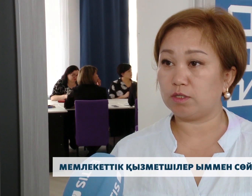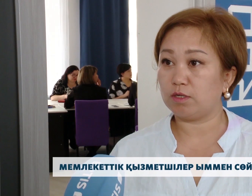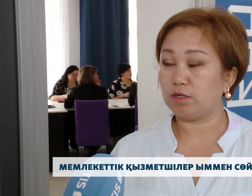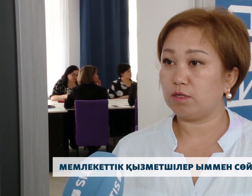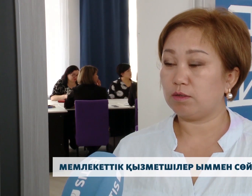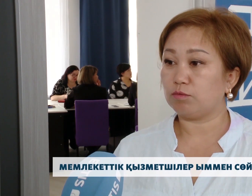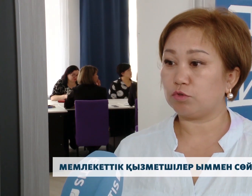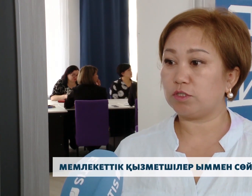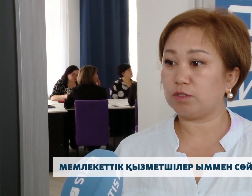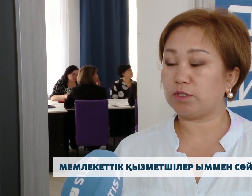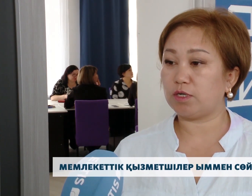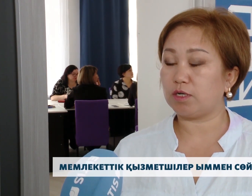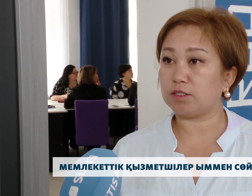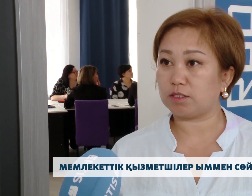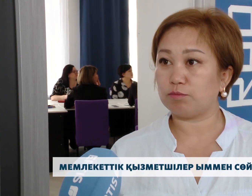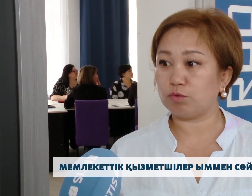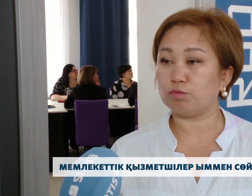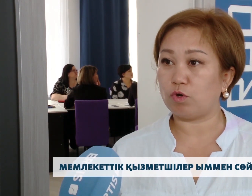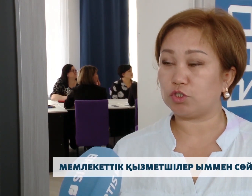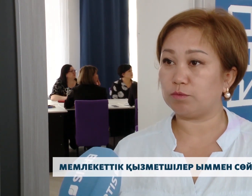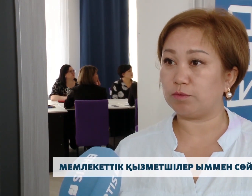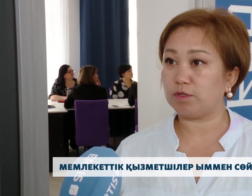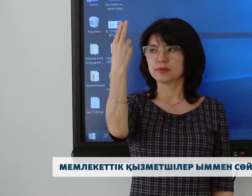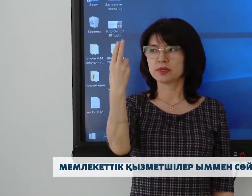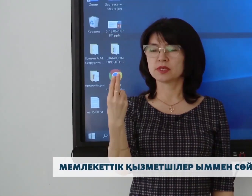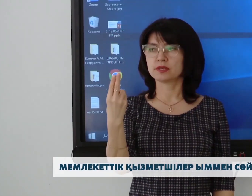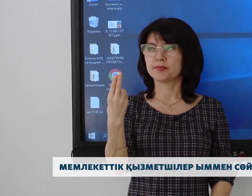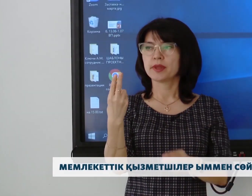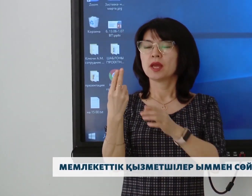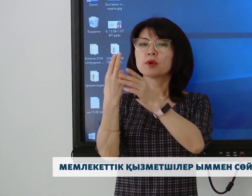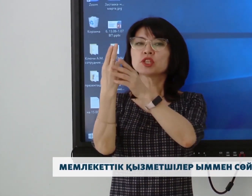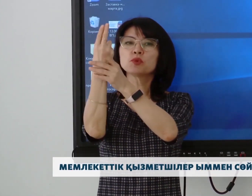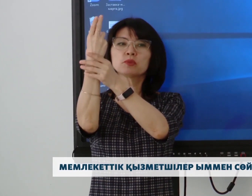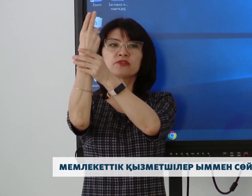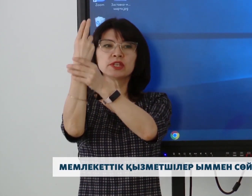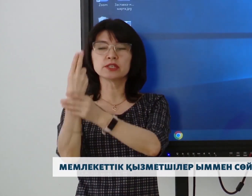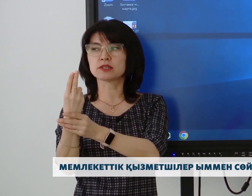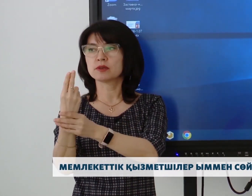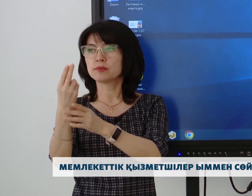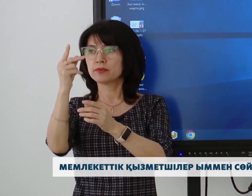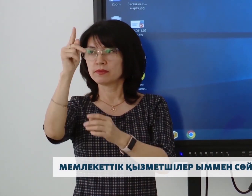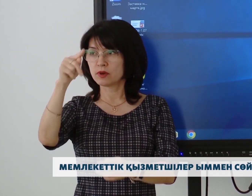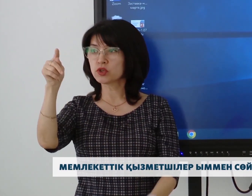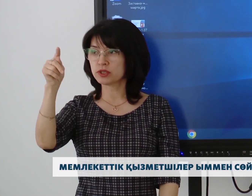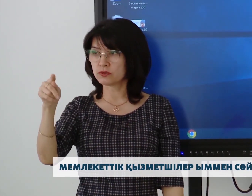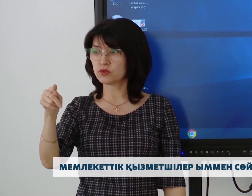туындайды. Осындай семинарларға қатысқаныма өзім қуаныштымын. Павлодар облысында әлеуметтік салада 553 мемлекеттік қызметші,